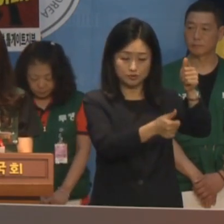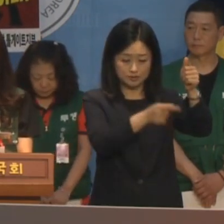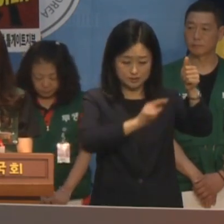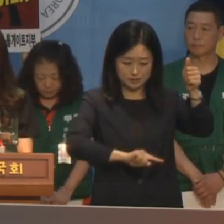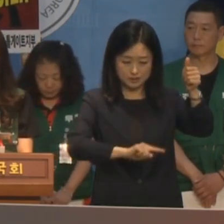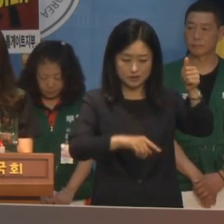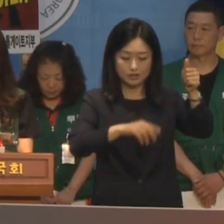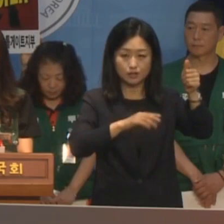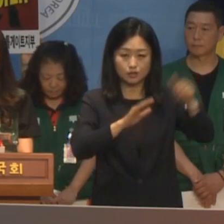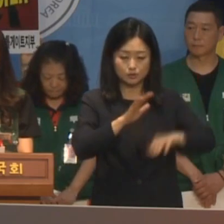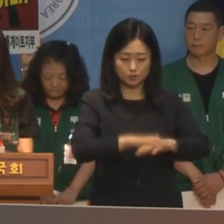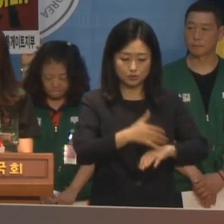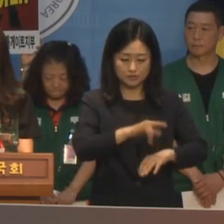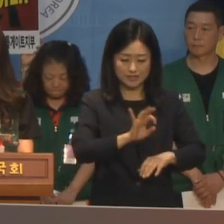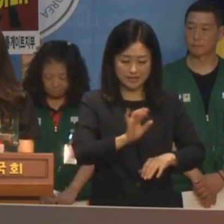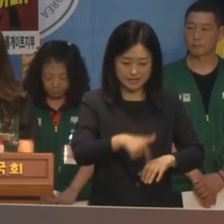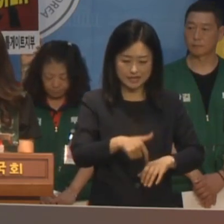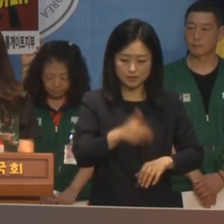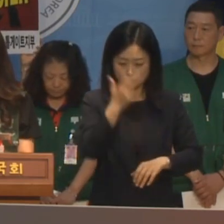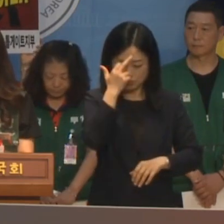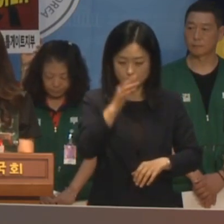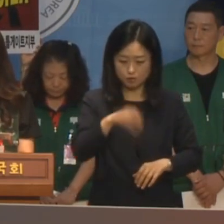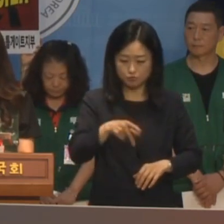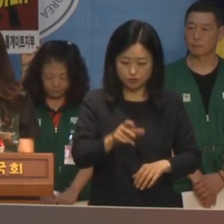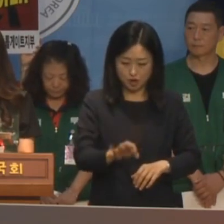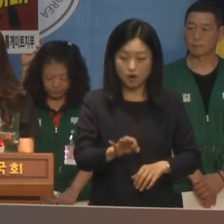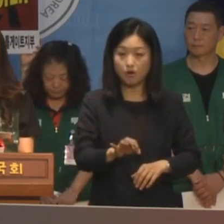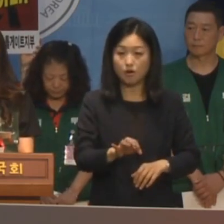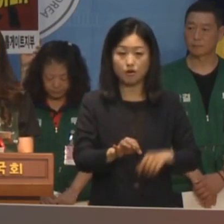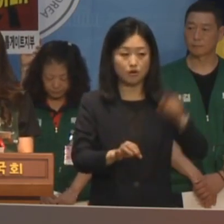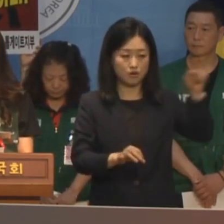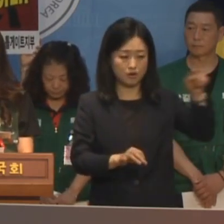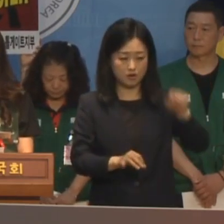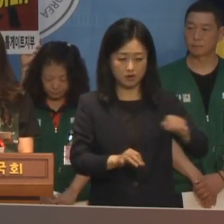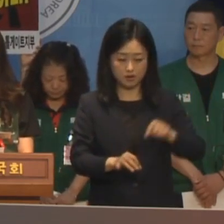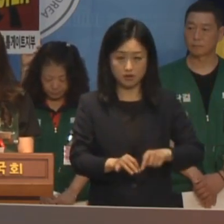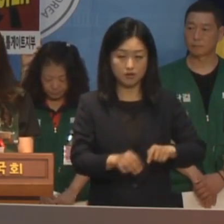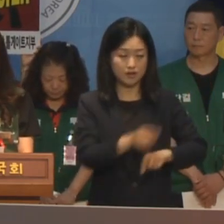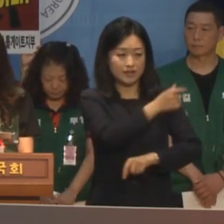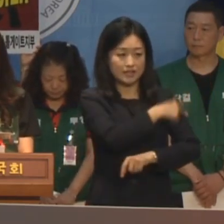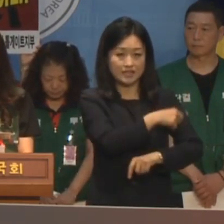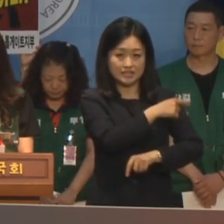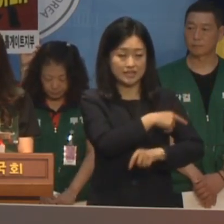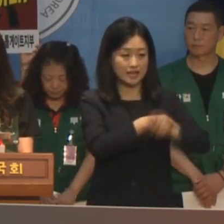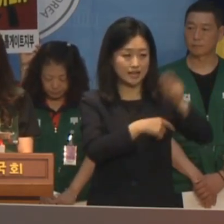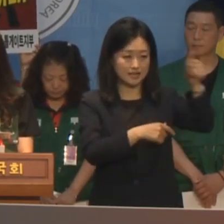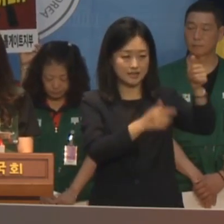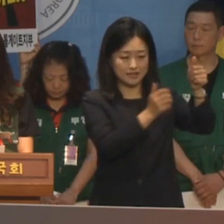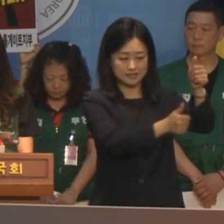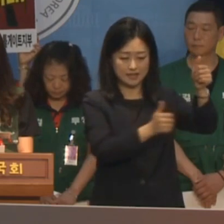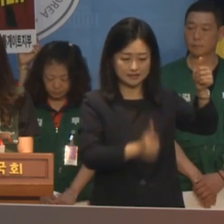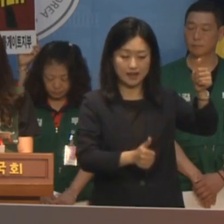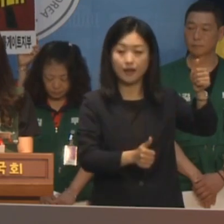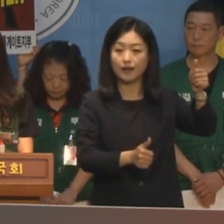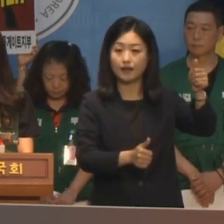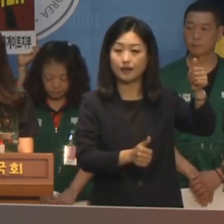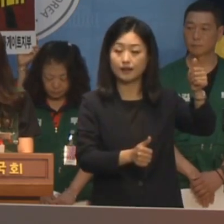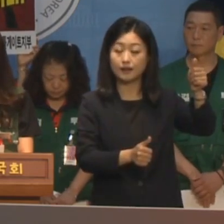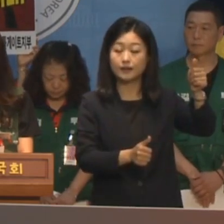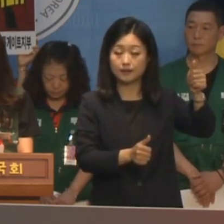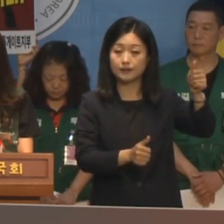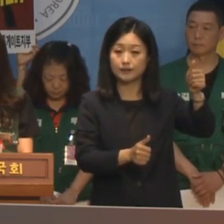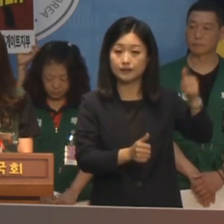2차청 손재익, 최우영, 이들은 다 대표이사 이름입니다. 그